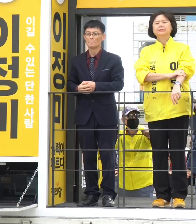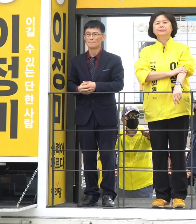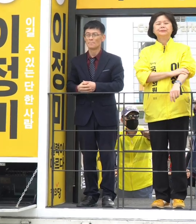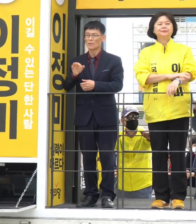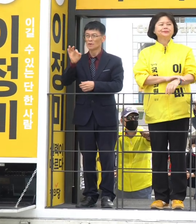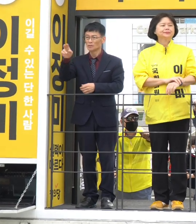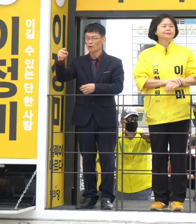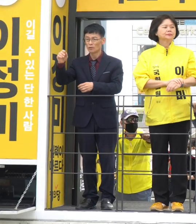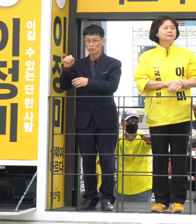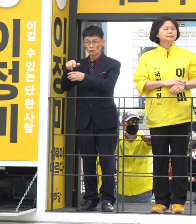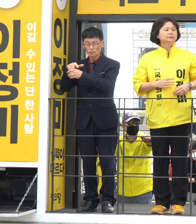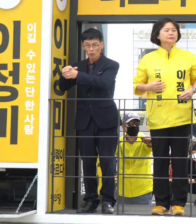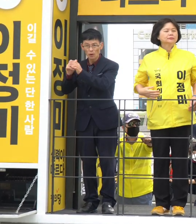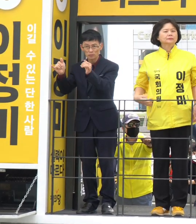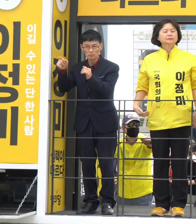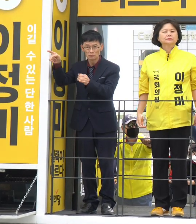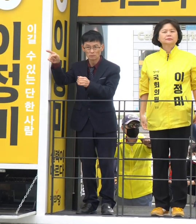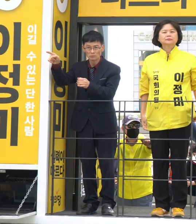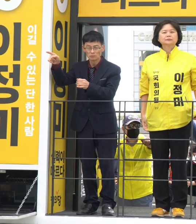여당 후보가